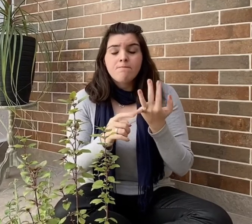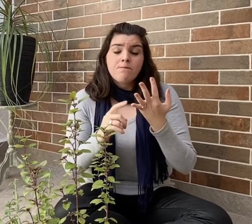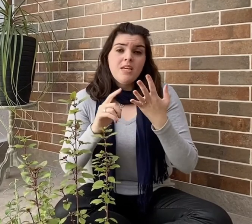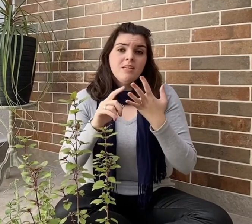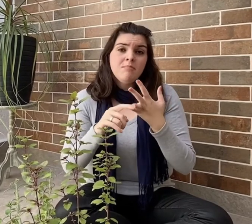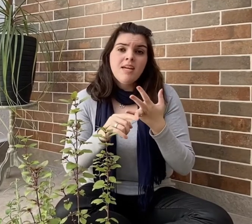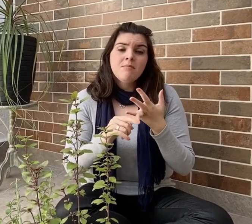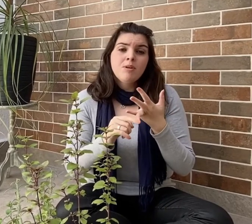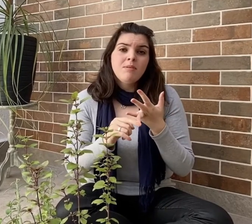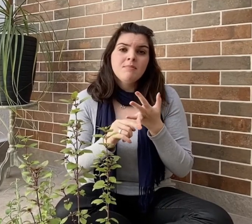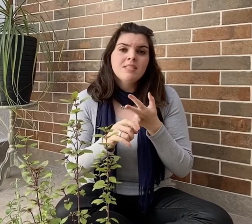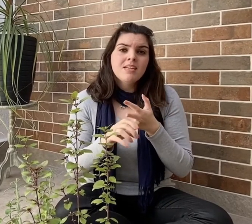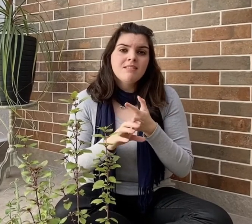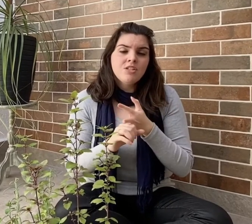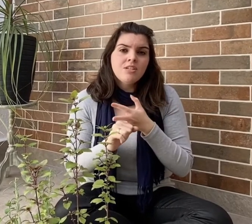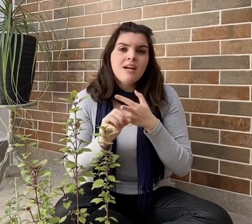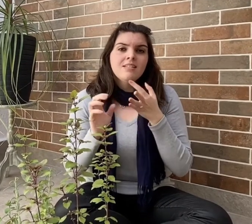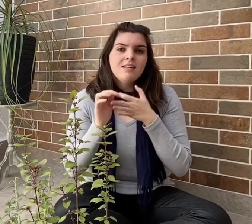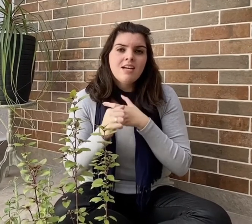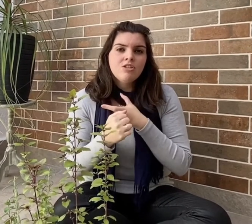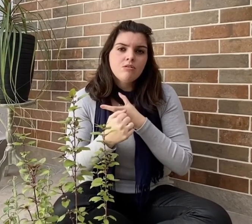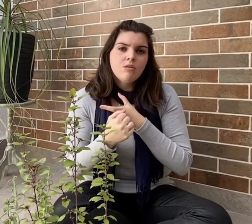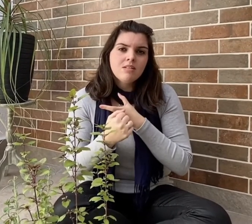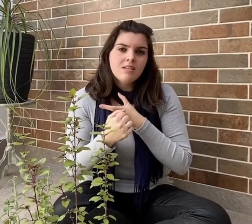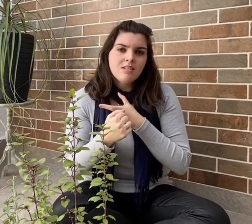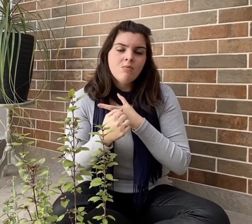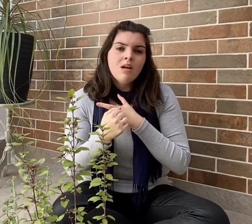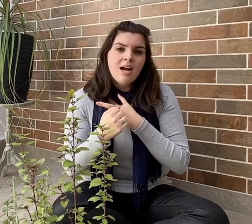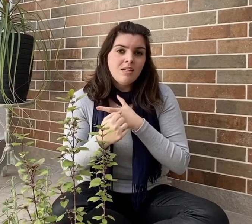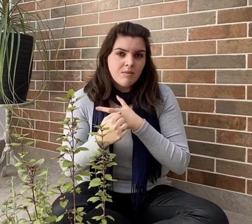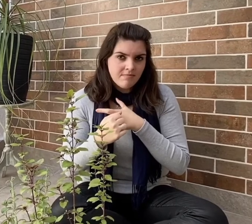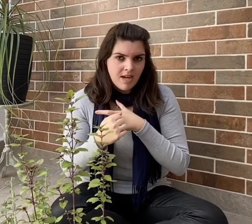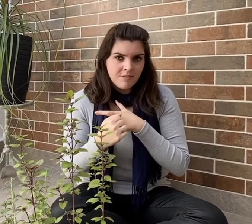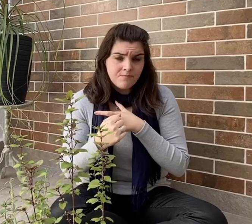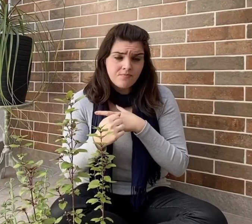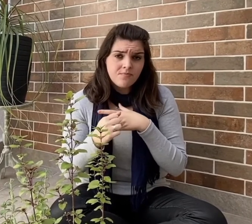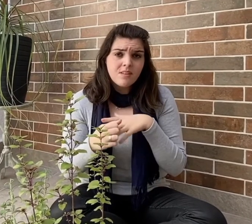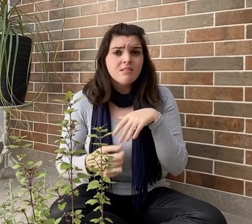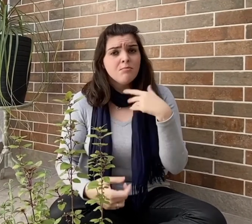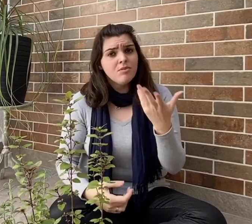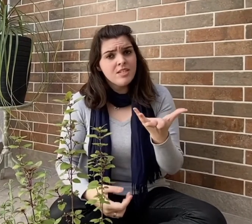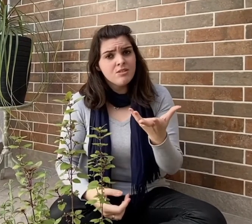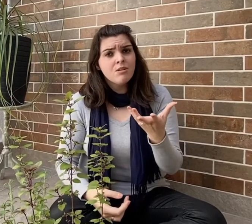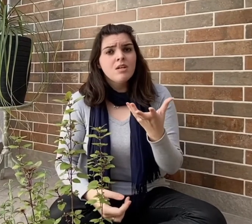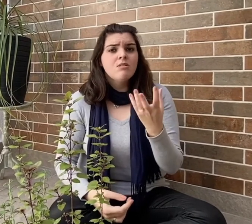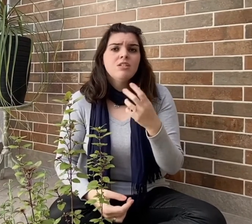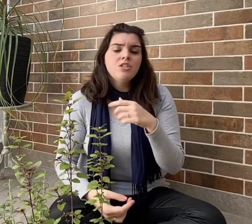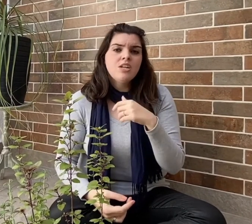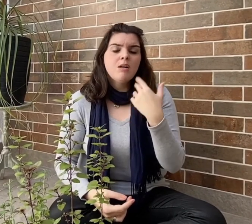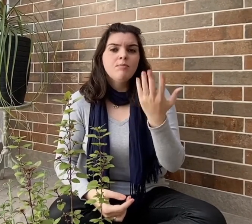e também problemas intestinais e até de intoxicação alimentar. Então, por isso, quando a gente acaba